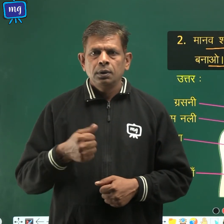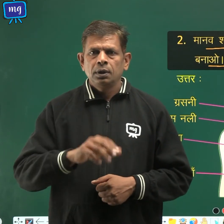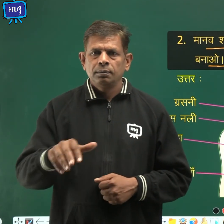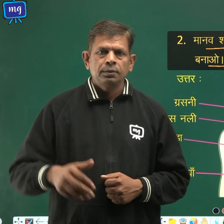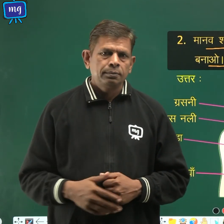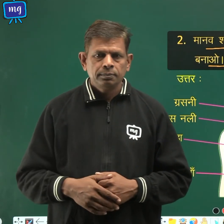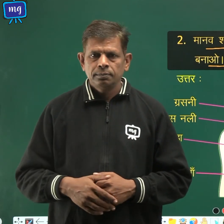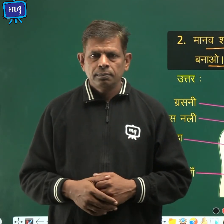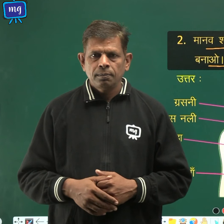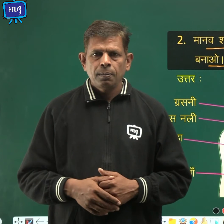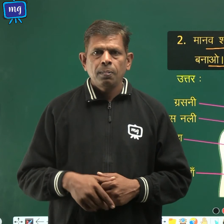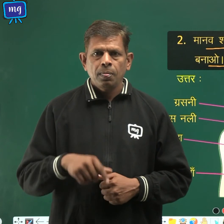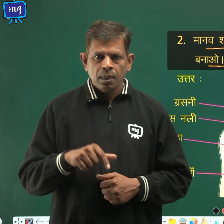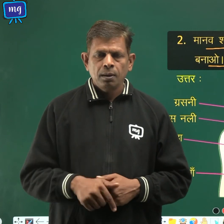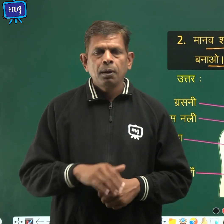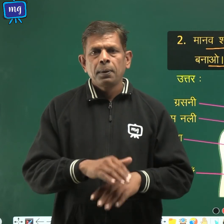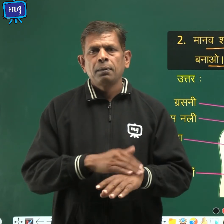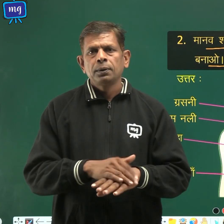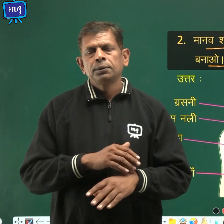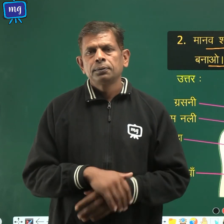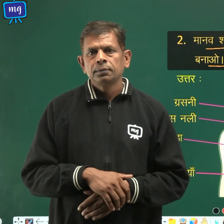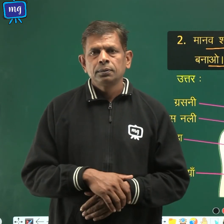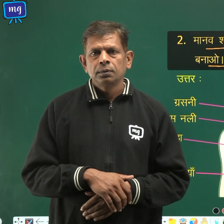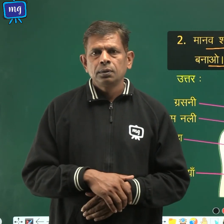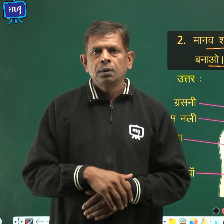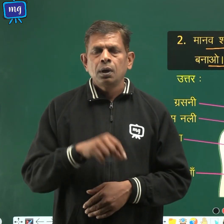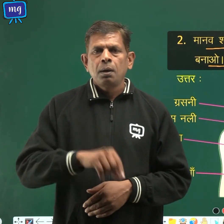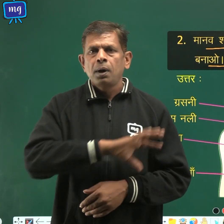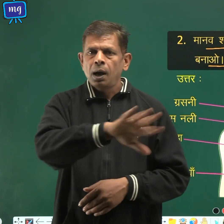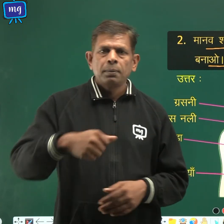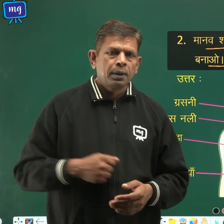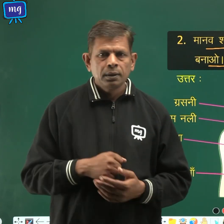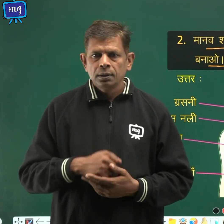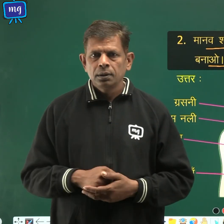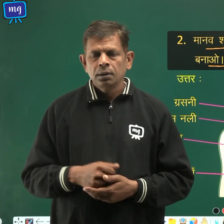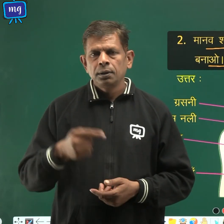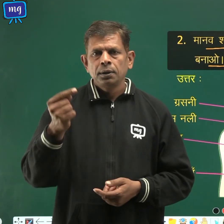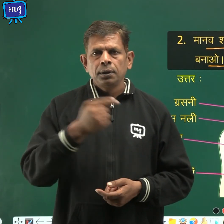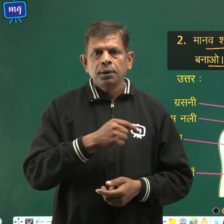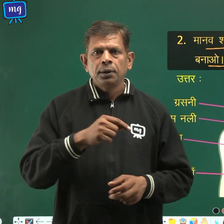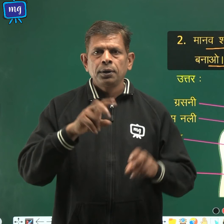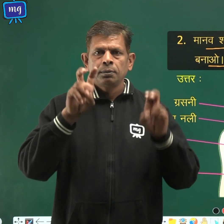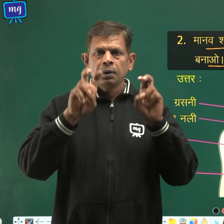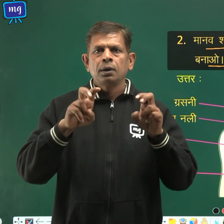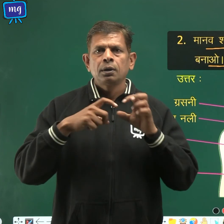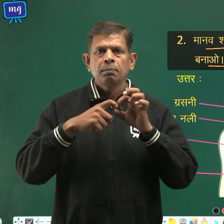बच्चों? तो प्यारे बच्चों, अब हमने इस पाठ के प्रश्न